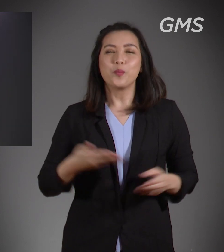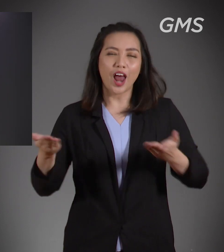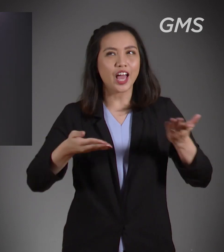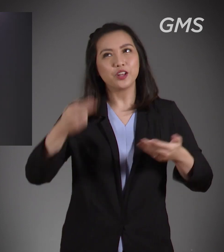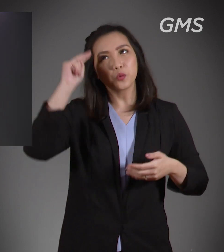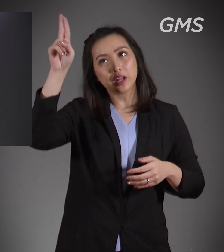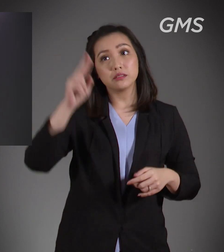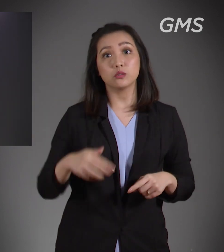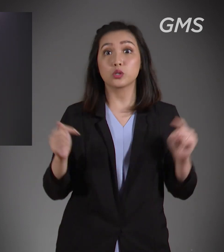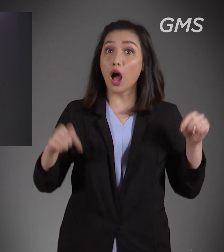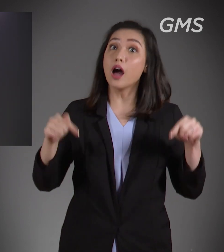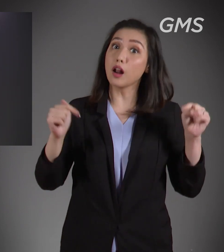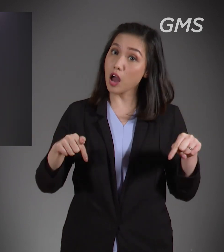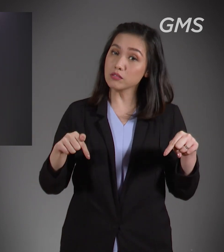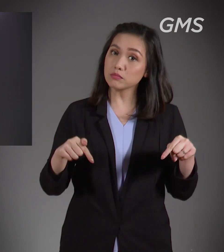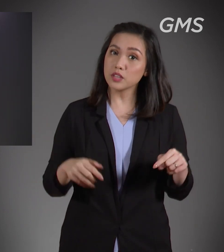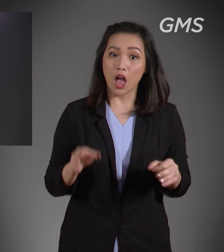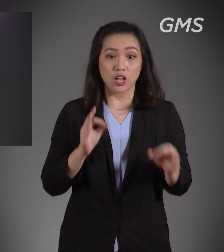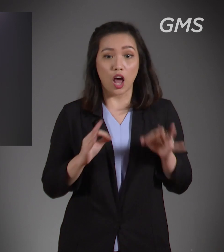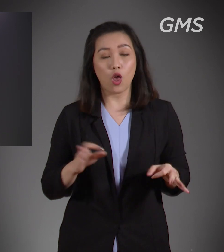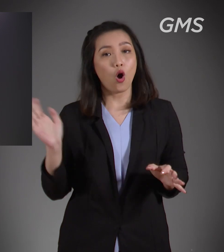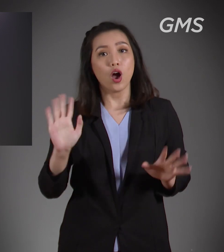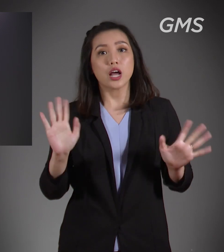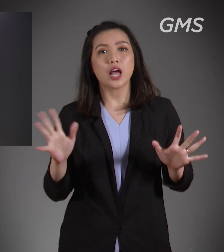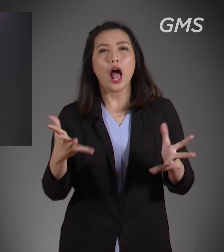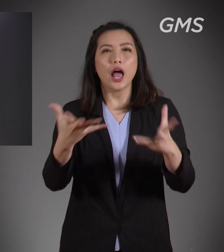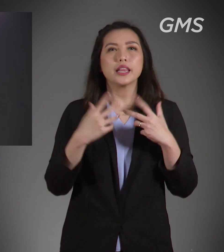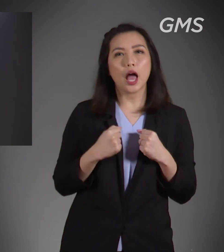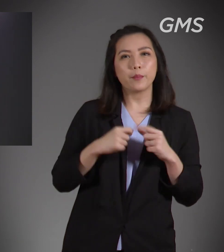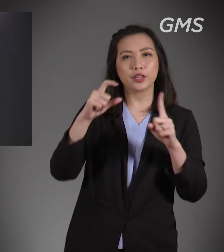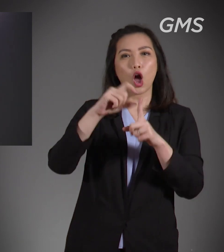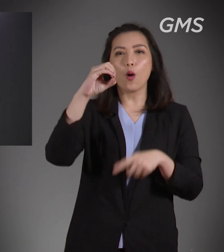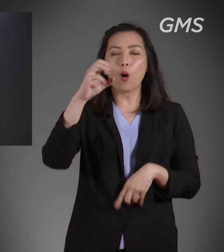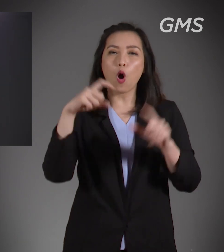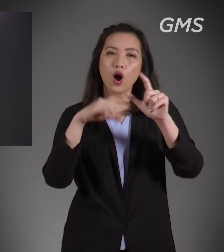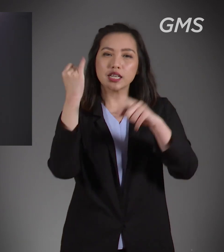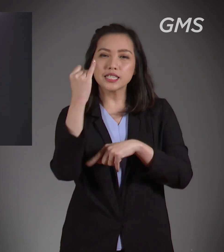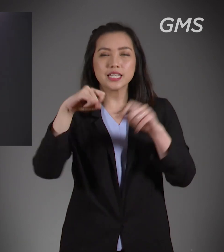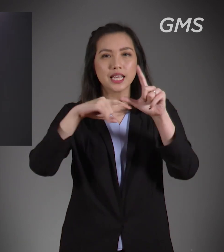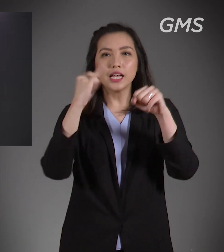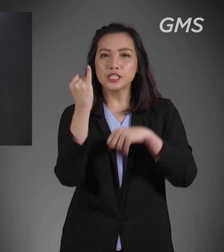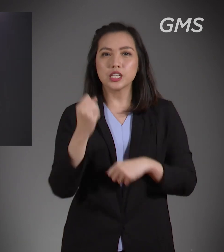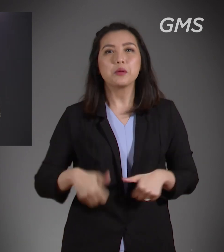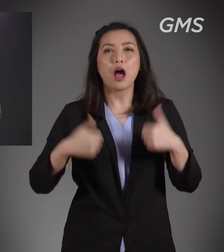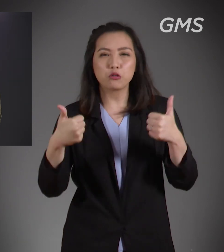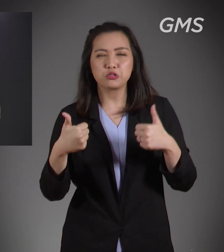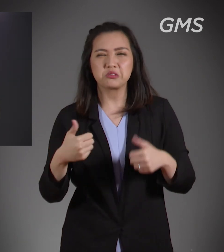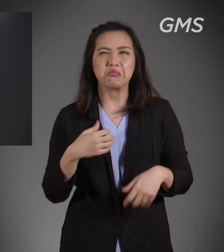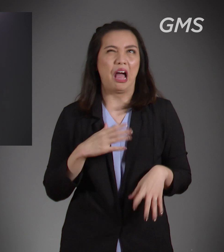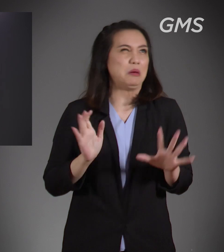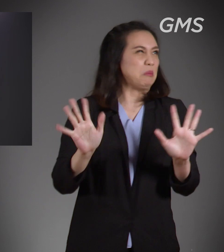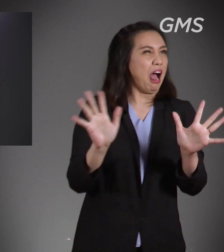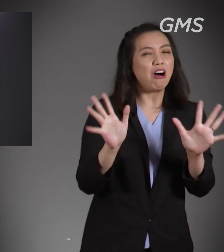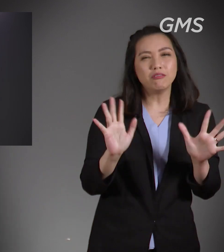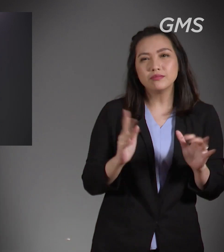Sekarang rasanya kalau nggak dikasih posisi, bagaimana begitu? Orang itu biasanya berubah kalau dia